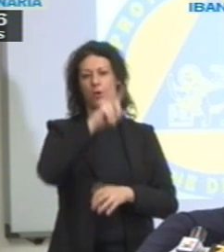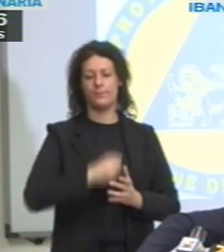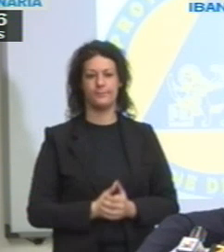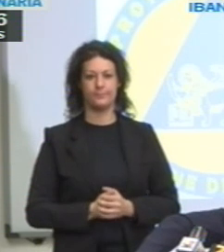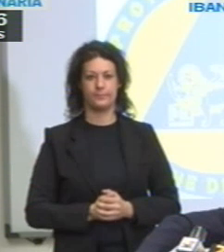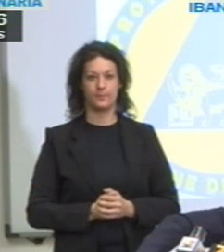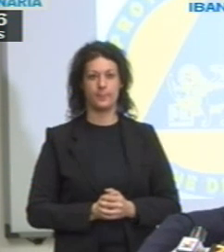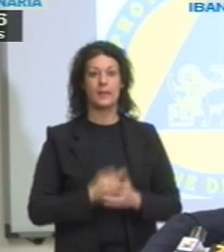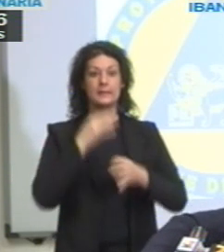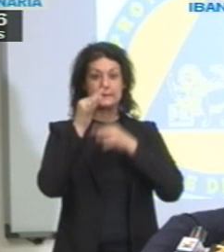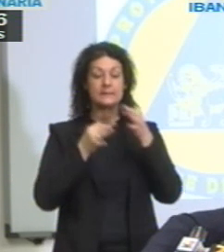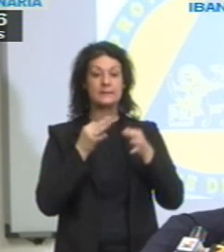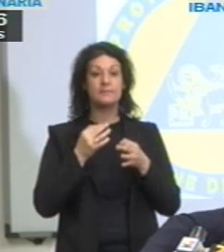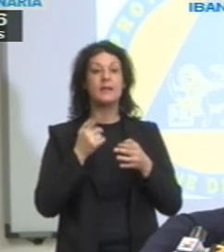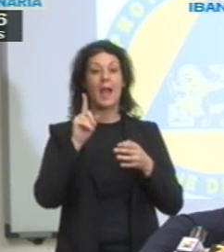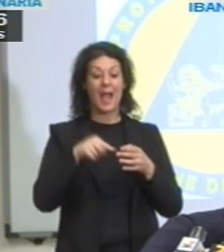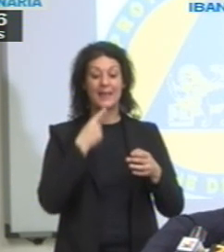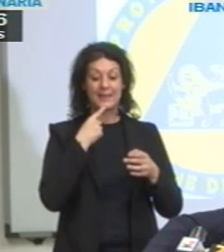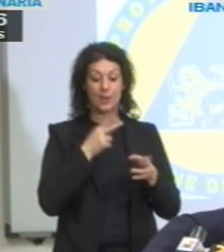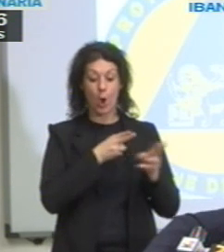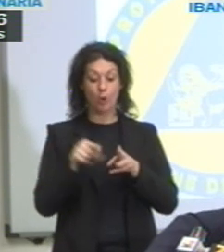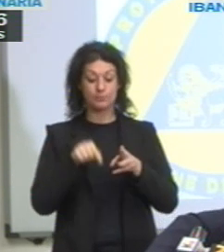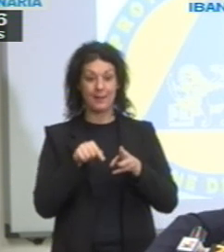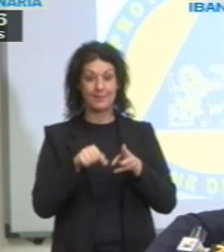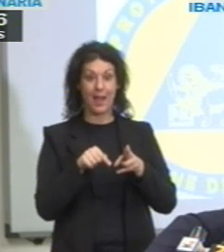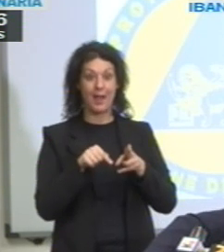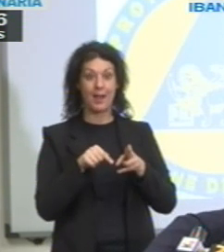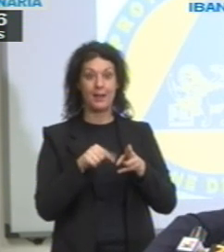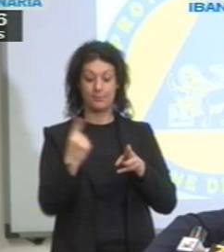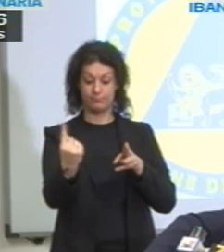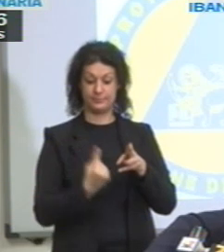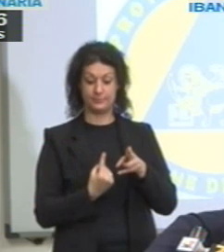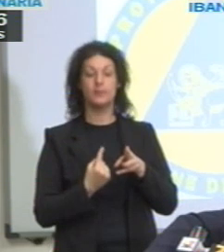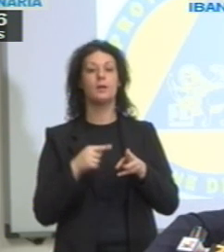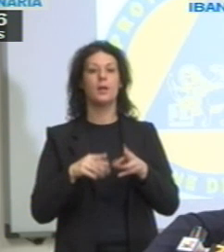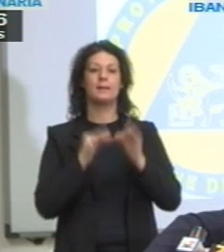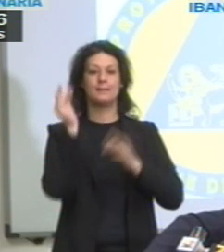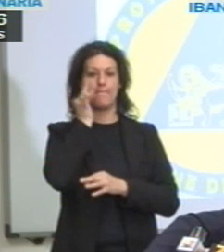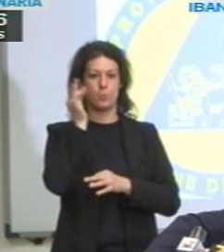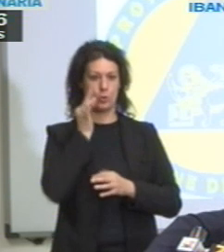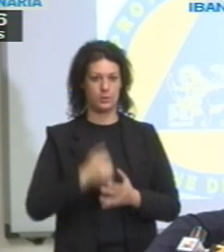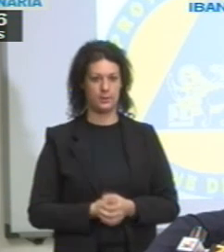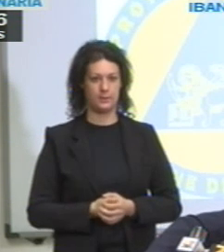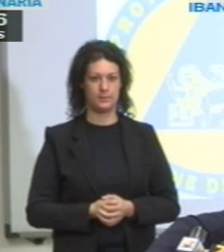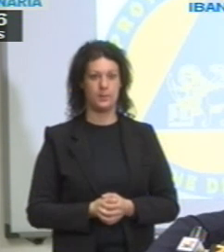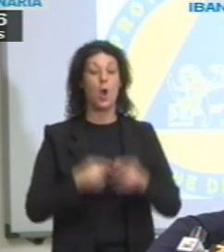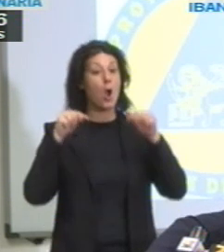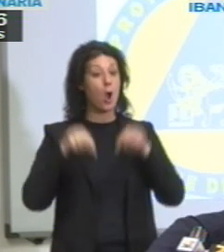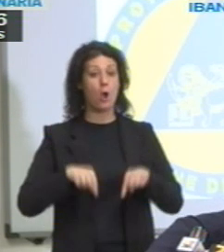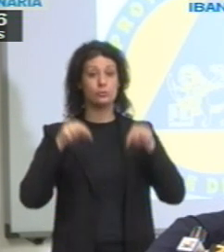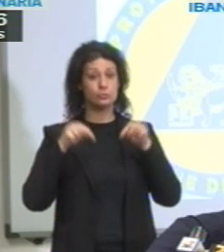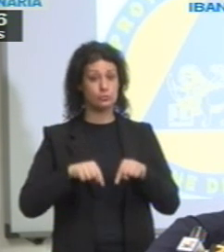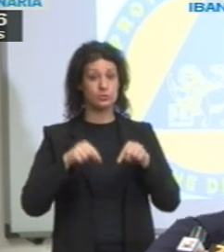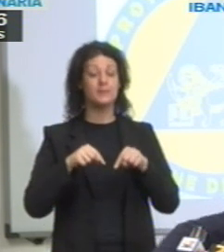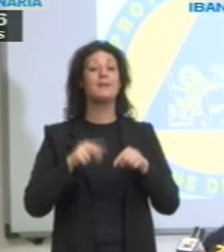presi in carico in ospedale, quindi 2000 tamponi al giorno se ne vanno per i nuovi ricoverati. Oggi in ospedale in Veneto non si entra più se non si